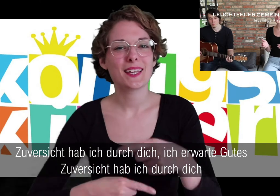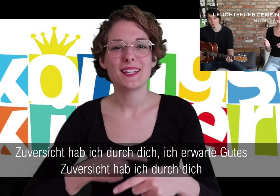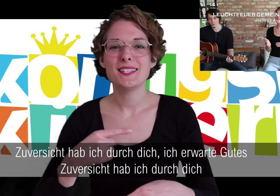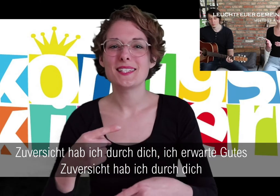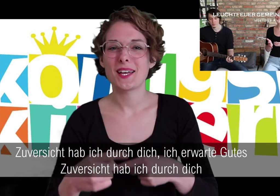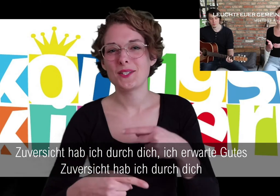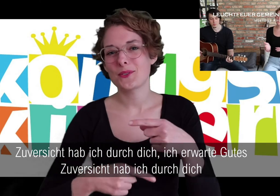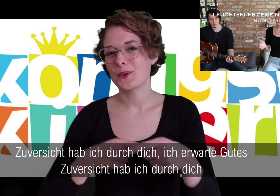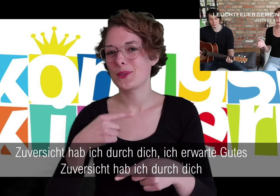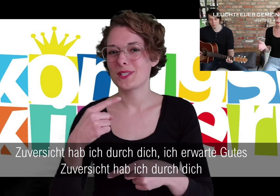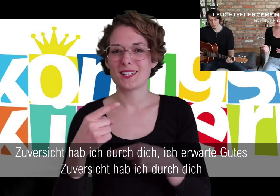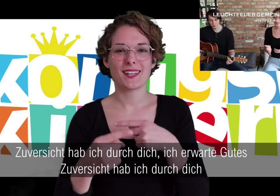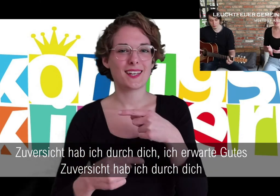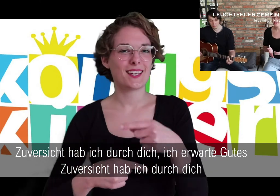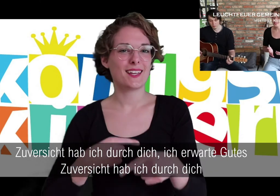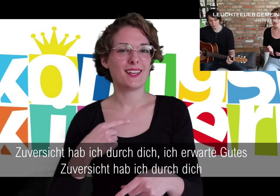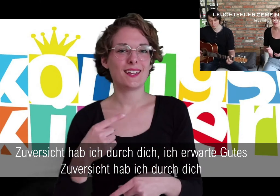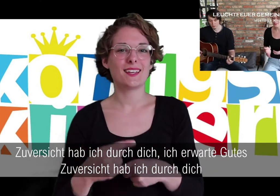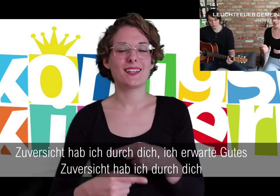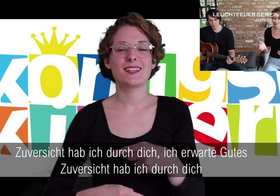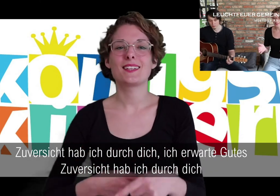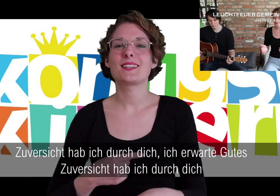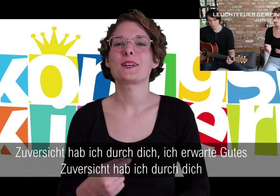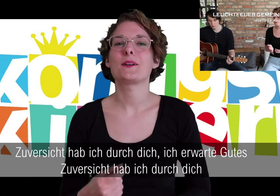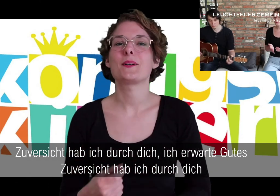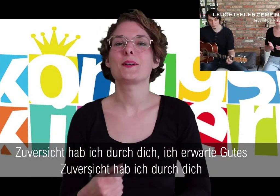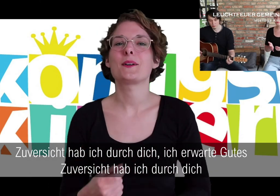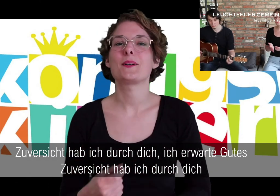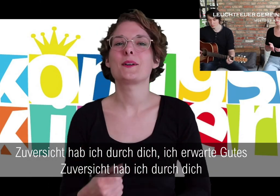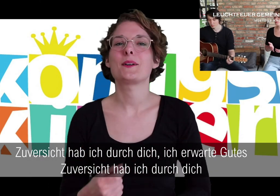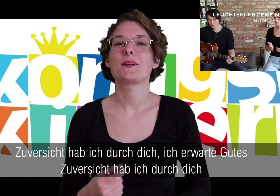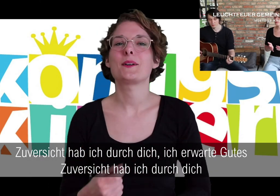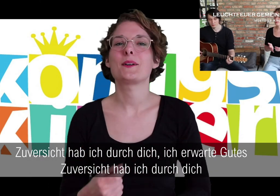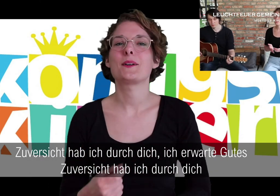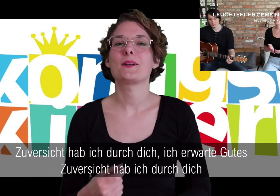hab ich durch dich, Zuversicht.